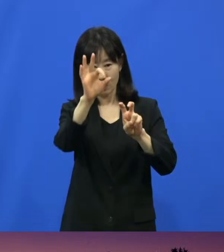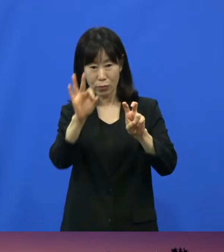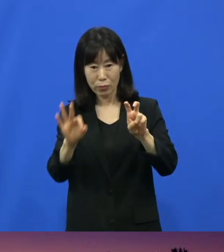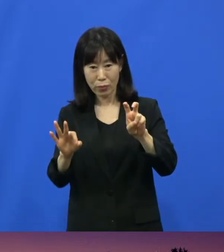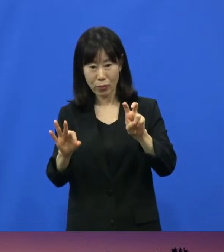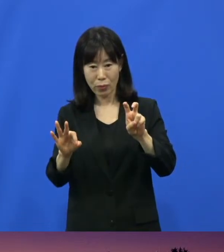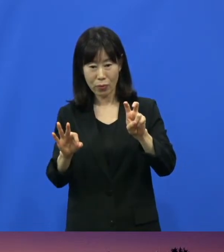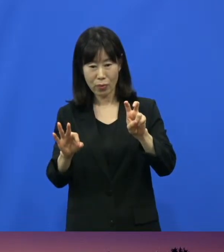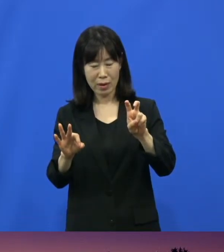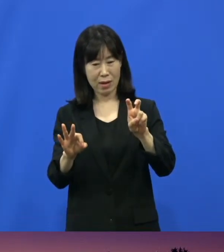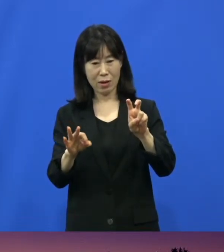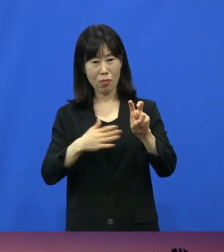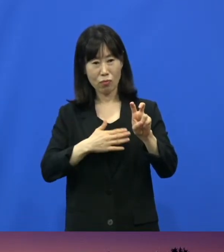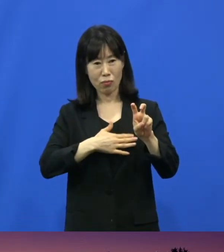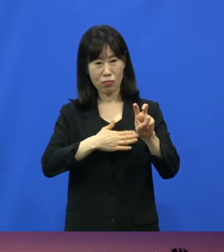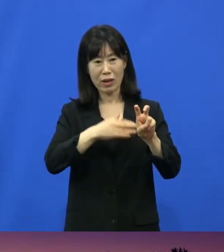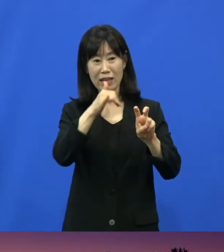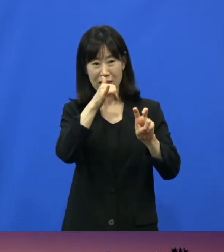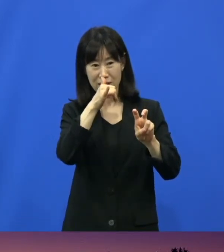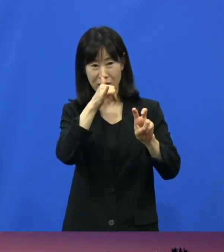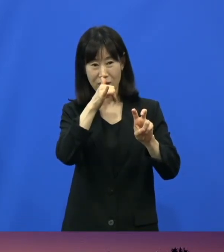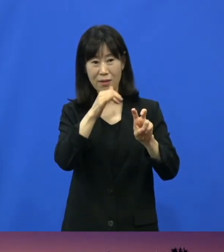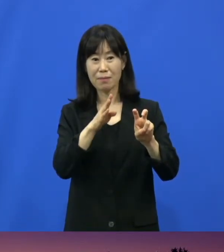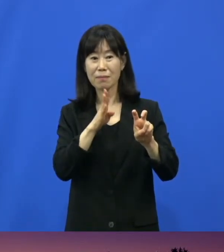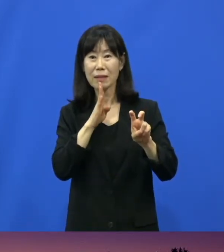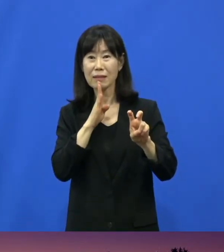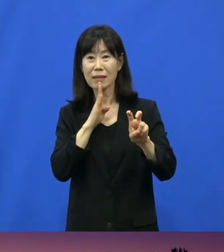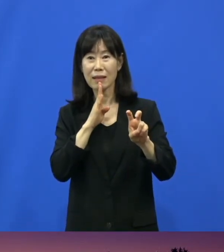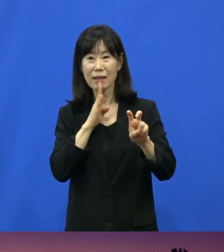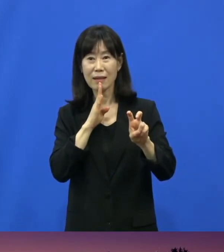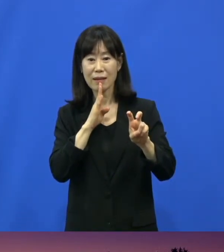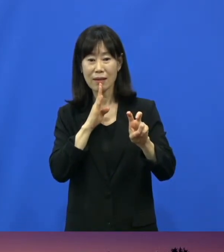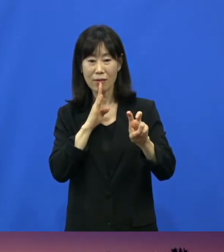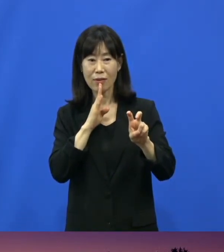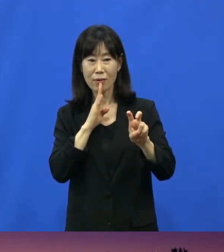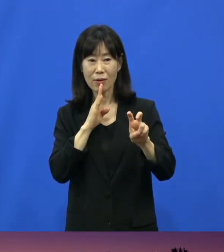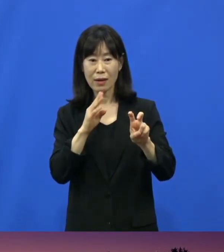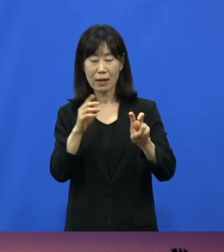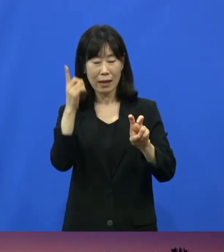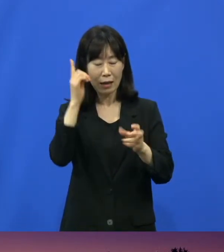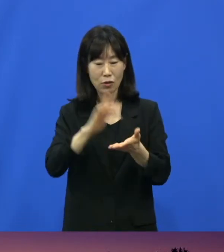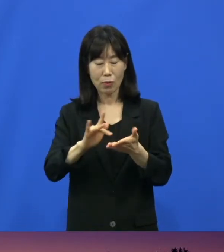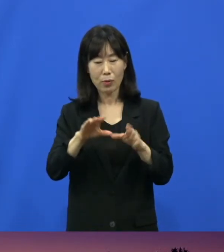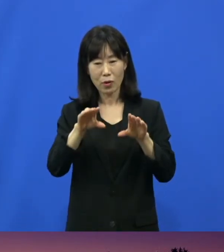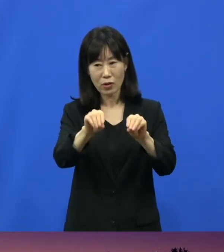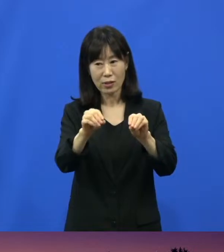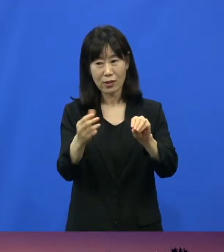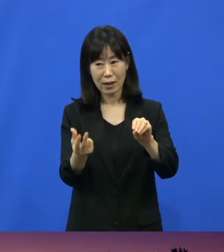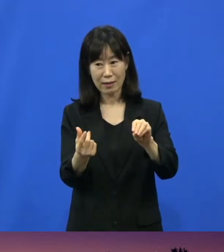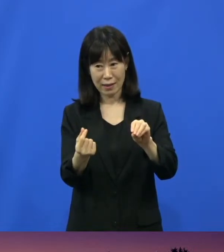불안하죠. 어디 가서 끝날까봐 겁이 나잖아요, 그렇죠?